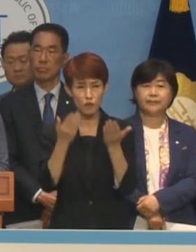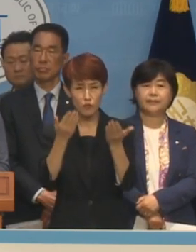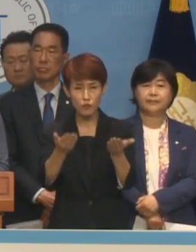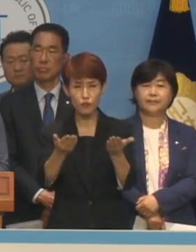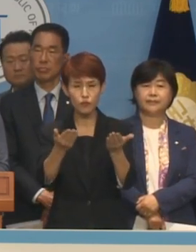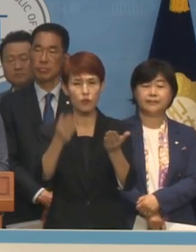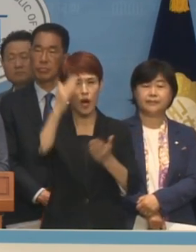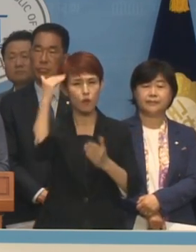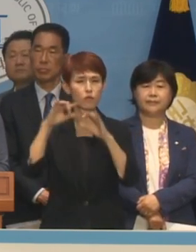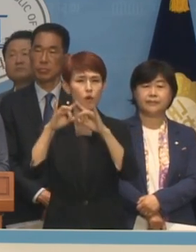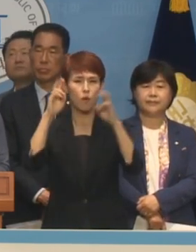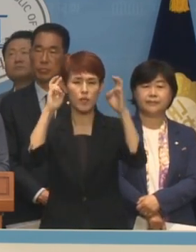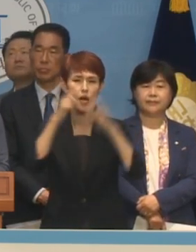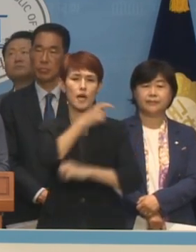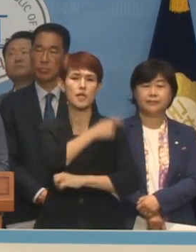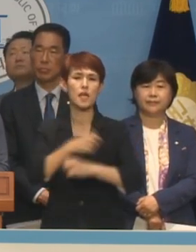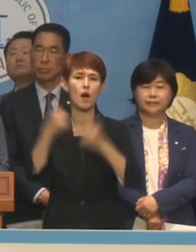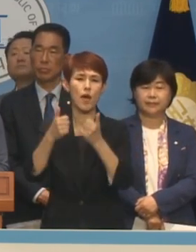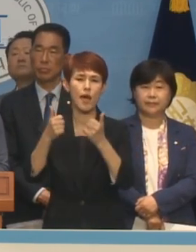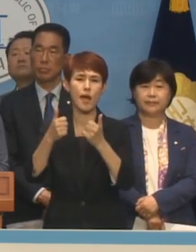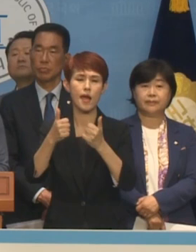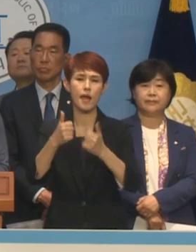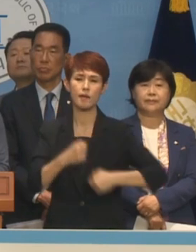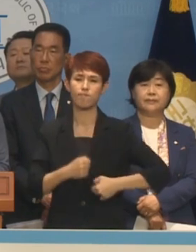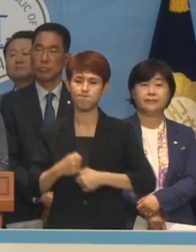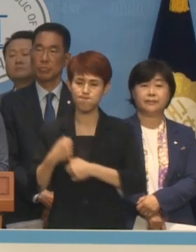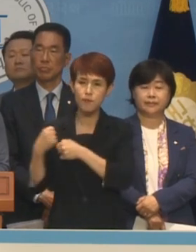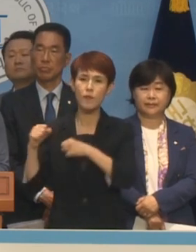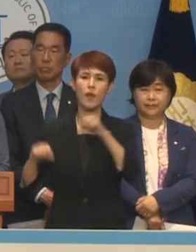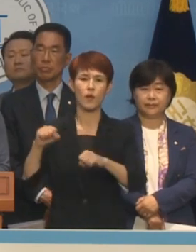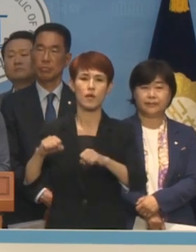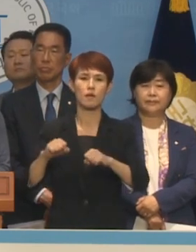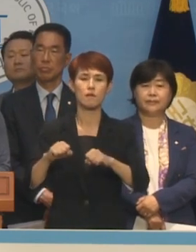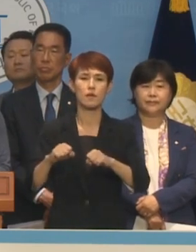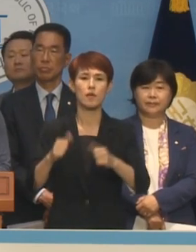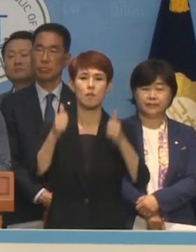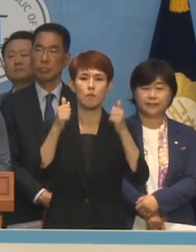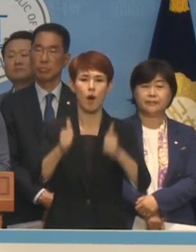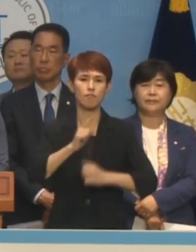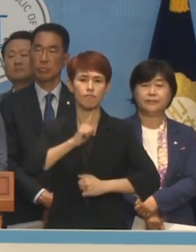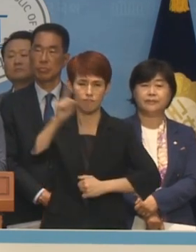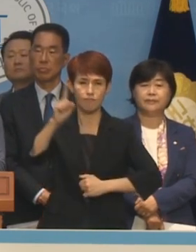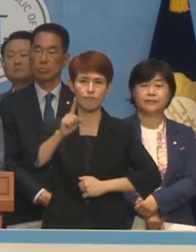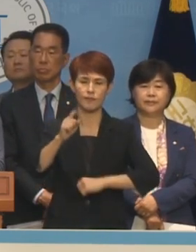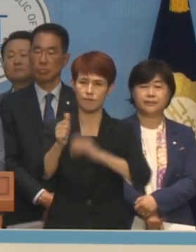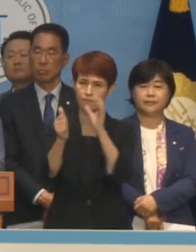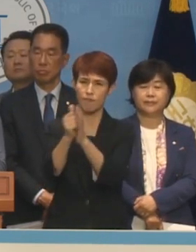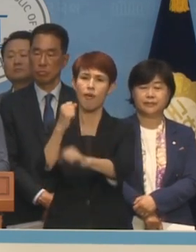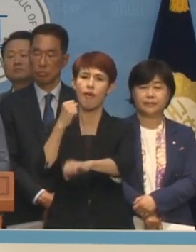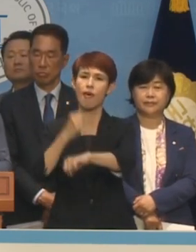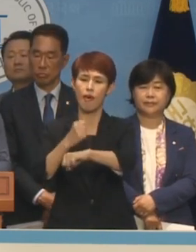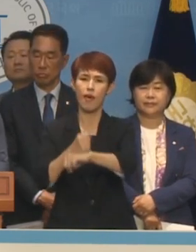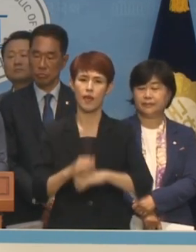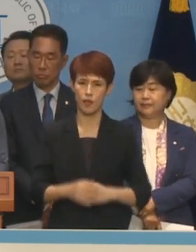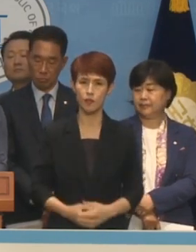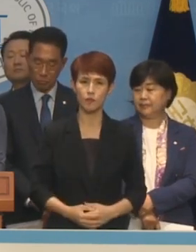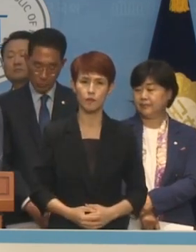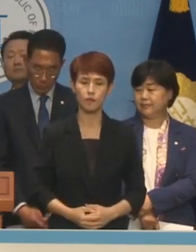주는 한전 이사회의 배임 행위에 대해 민형사상의 모든 책임을 엄중히 물을